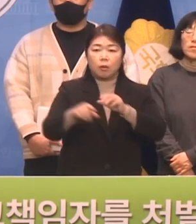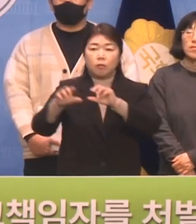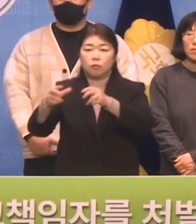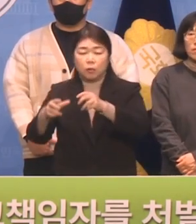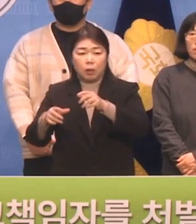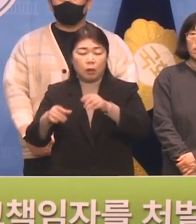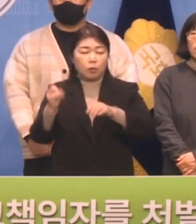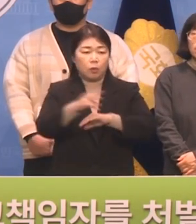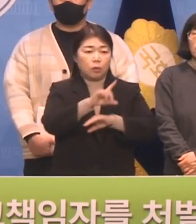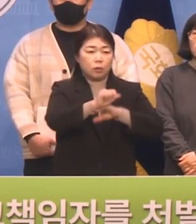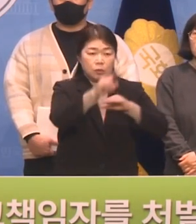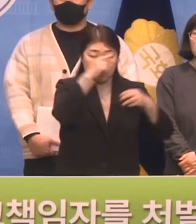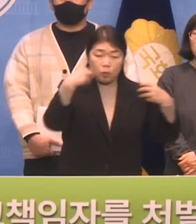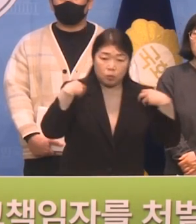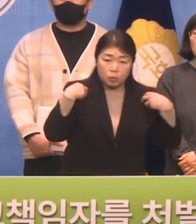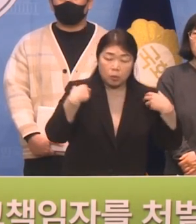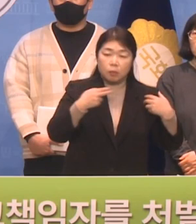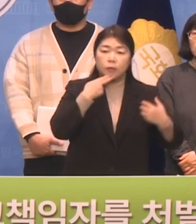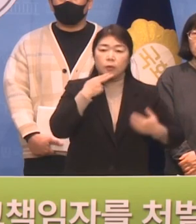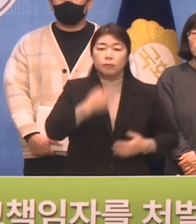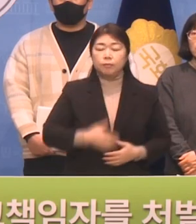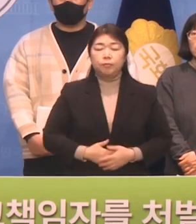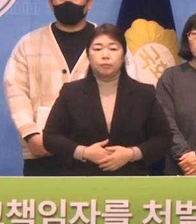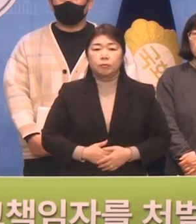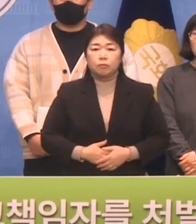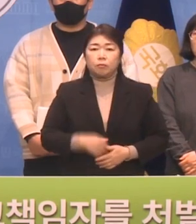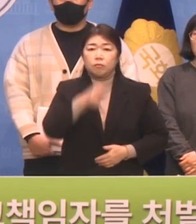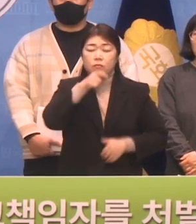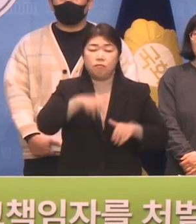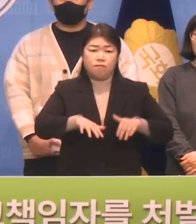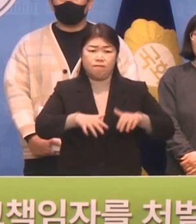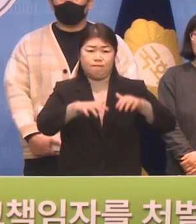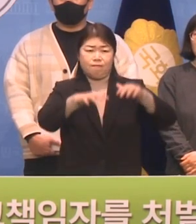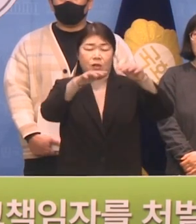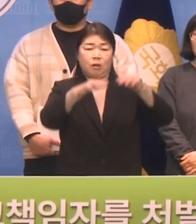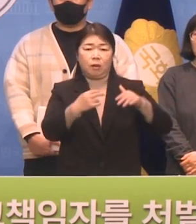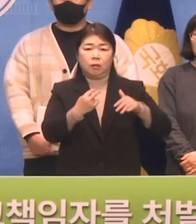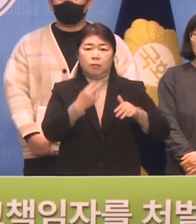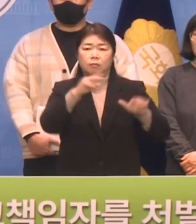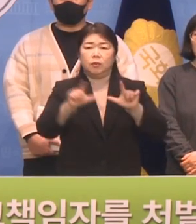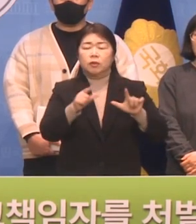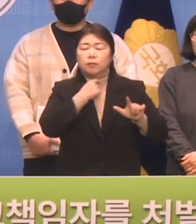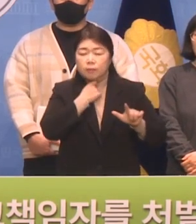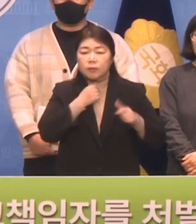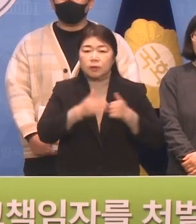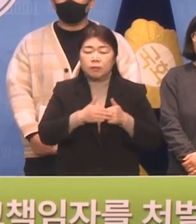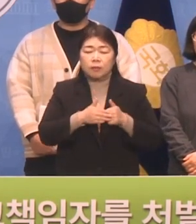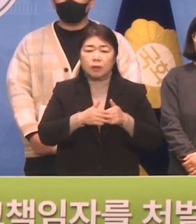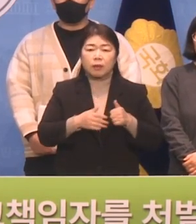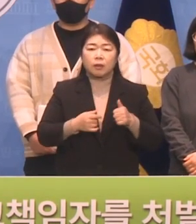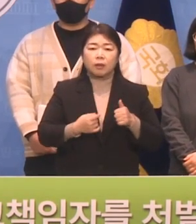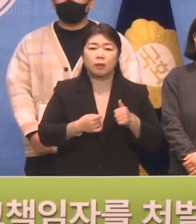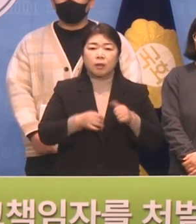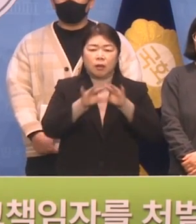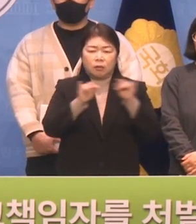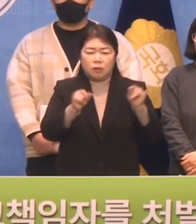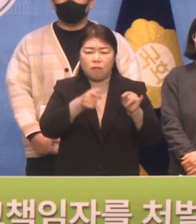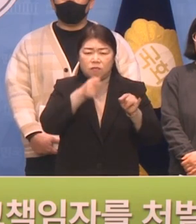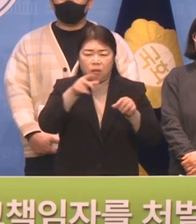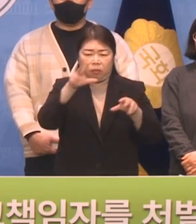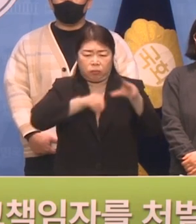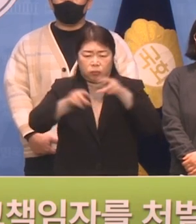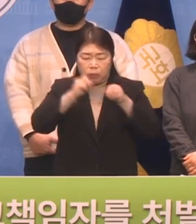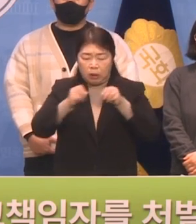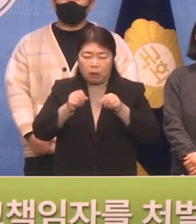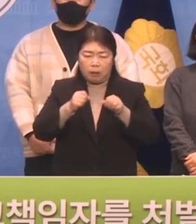없었습니다. 살고 싶다는 본능 하나로 흙탕물을 마시며 각자 도생으로 수마와 싸워